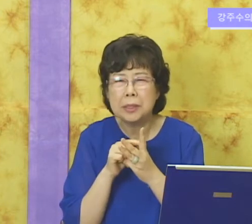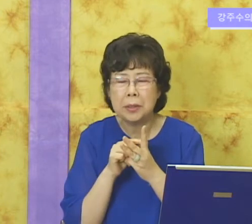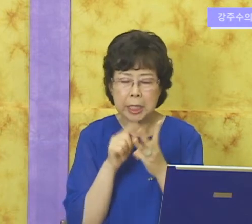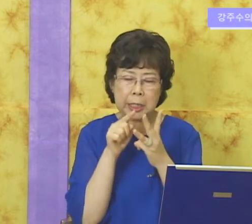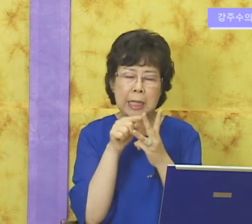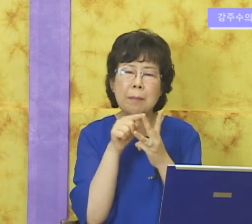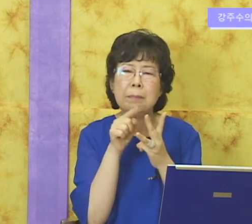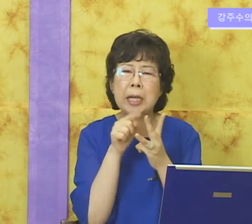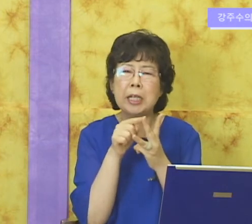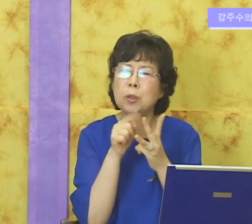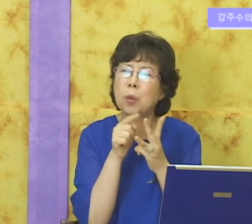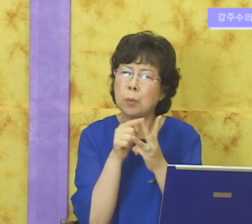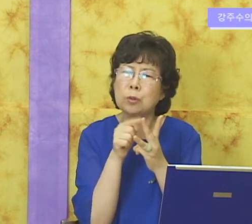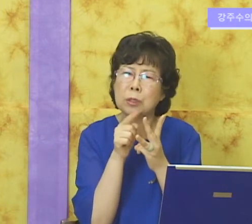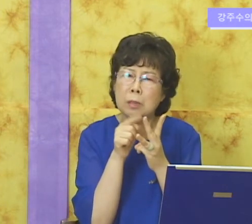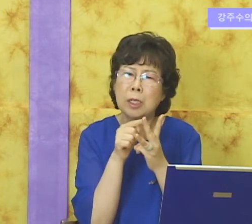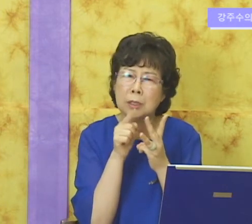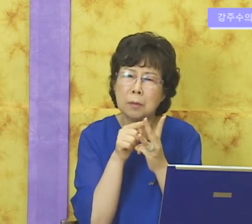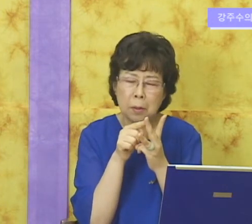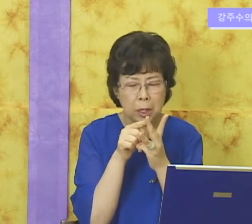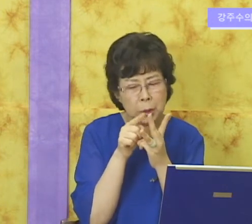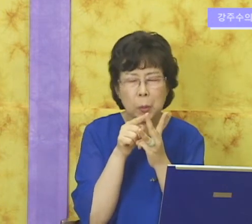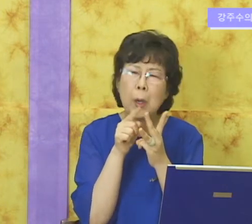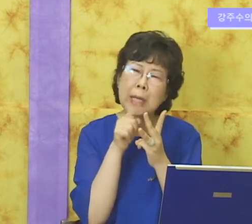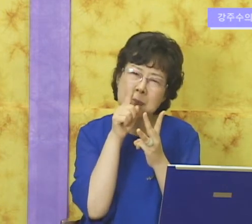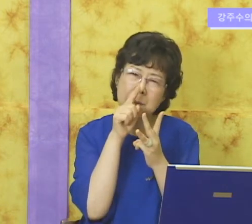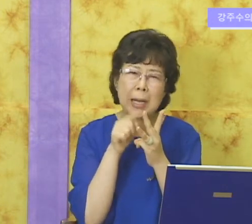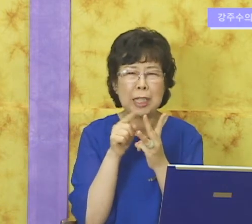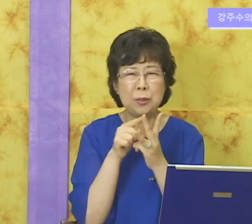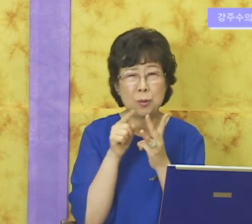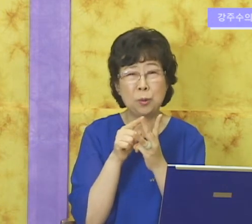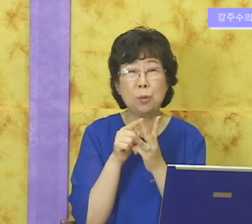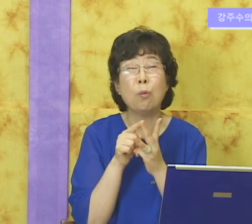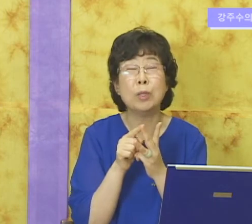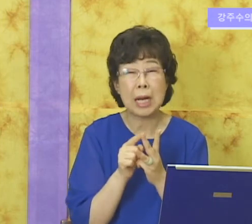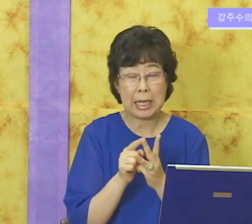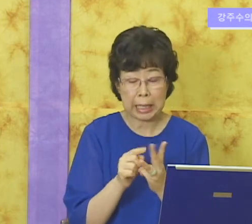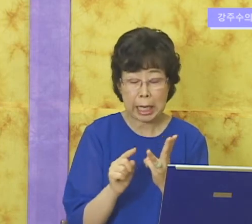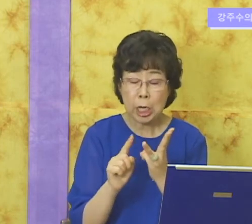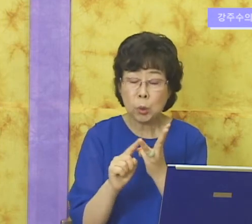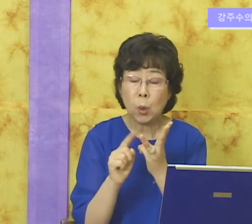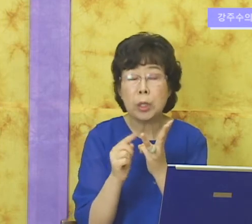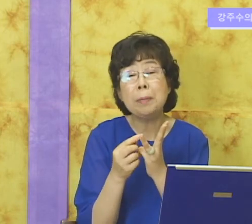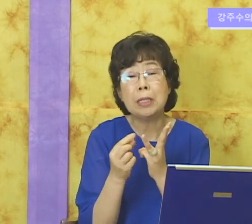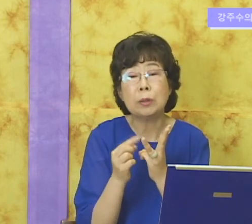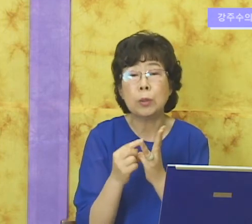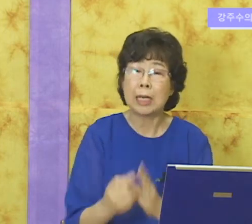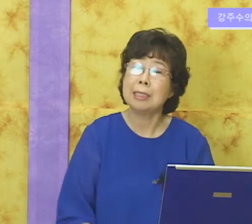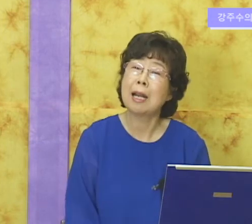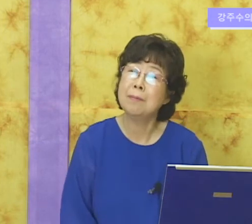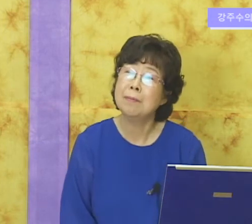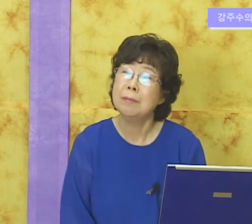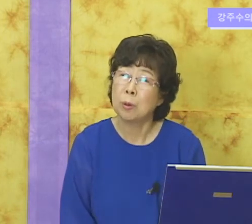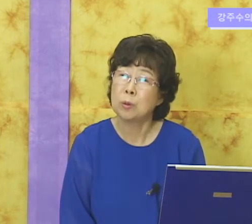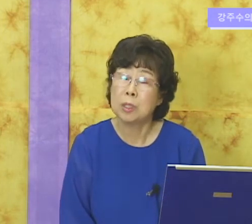어렵거든요. 그러니까 이 사람 얘기를 또 보충 설명을 듣고 또 한 사람만 가지고 또 모자라니까 또 옆에 있는 또 다른 사람 보충